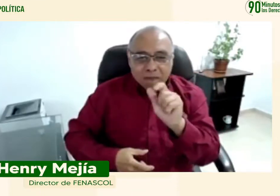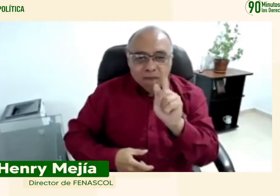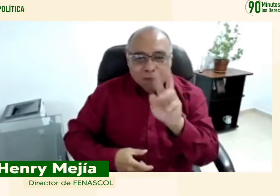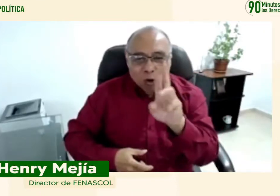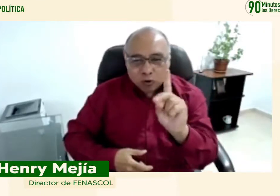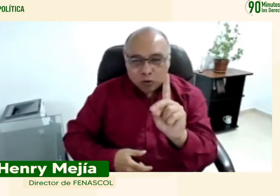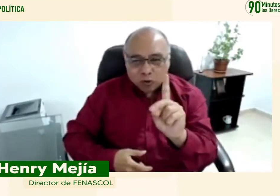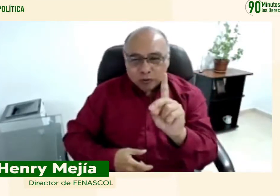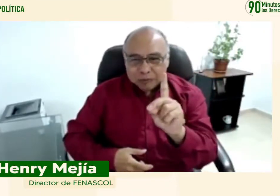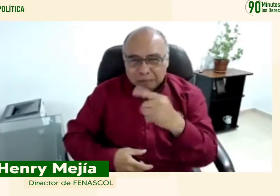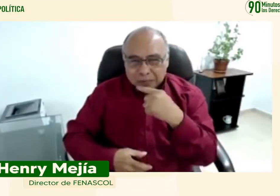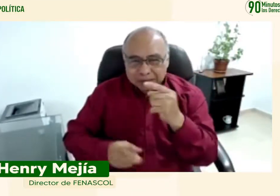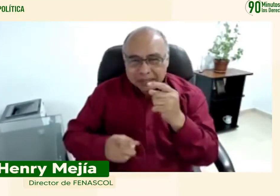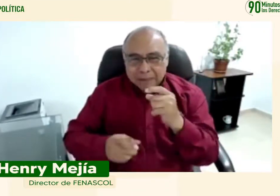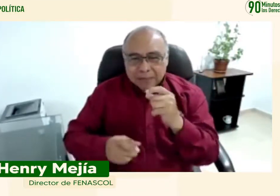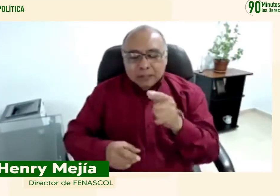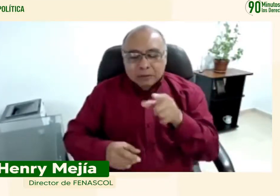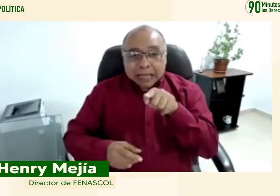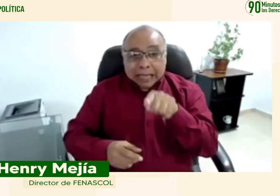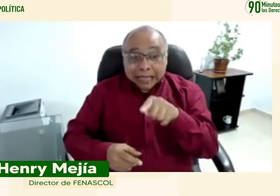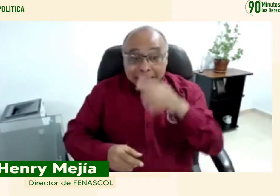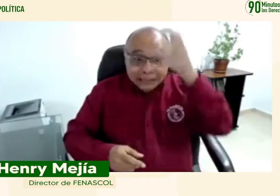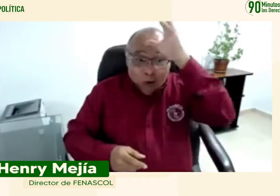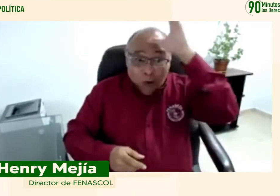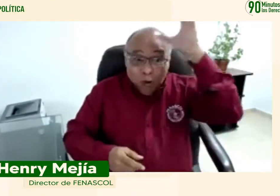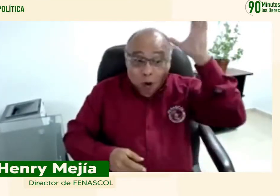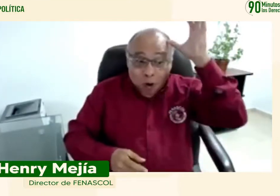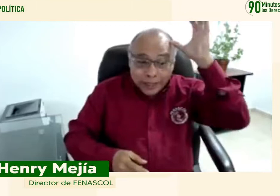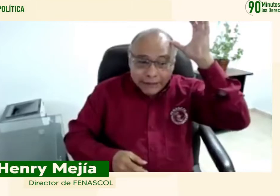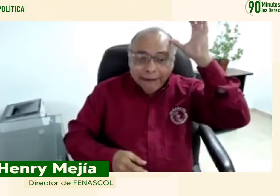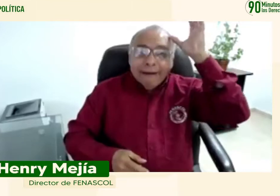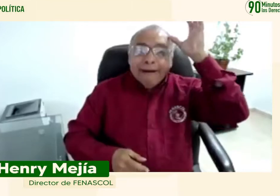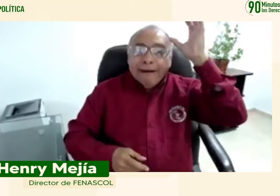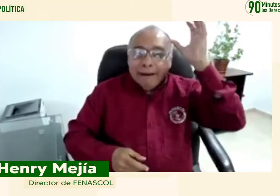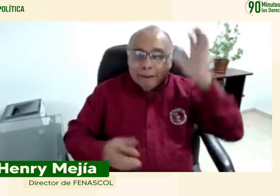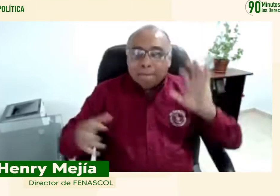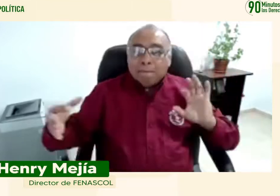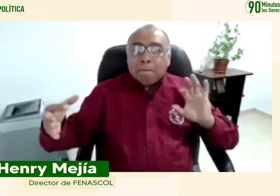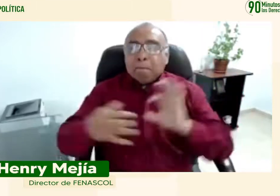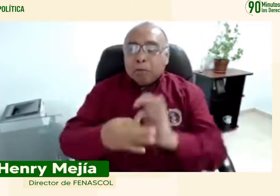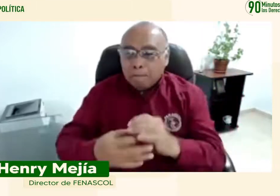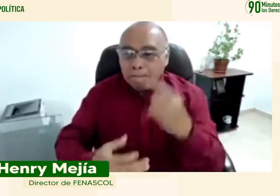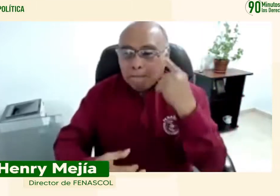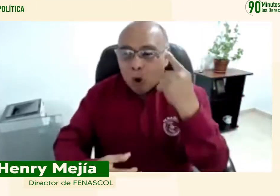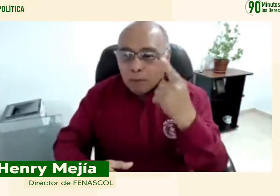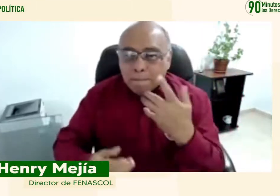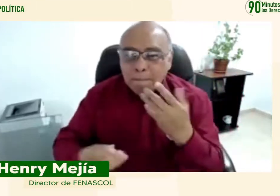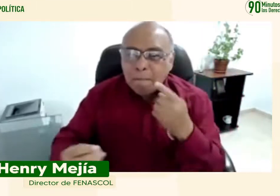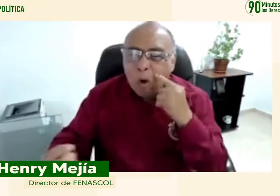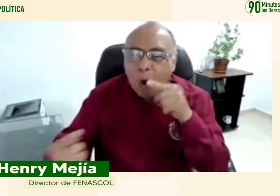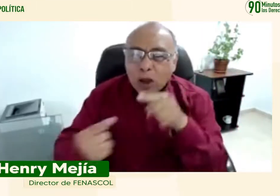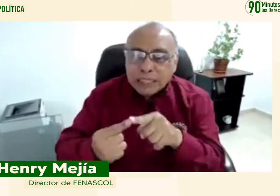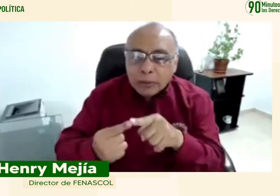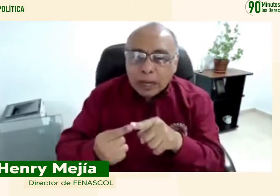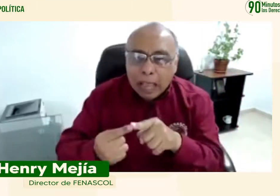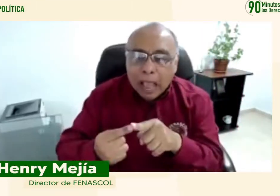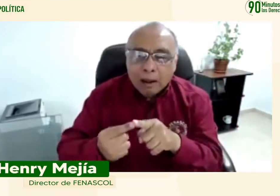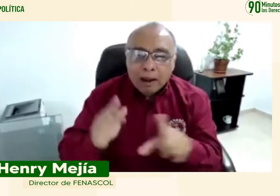es calling loud el él estuvo en este espacio nos articulamos con él